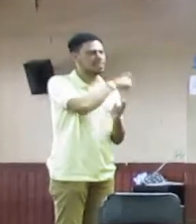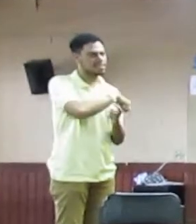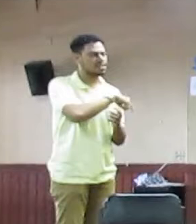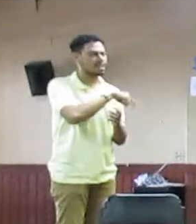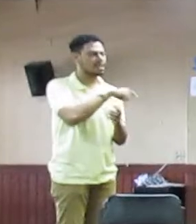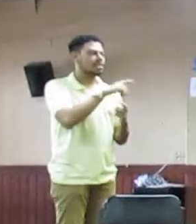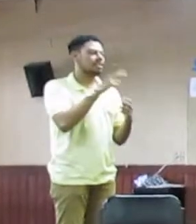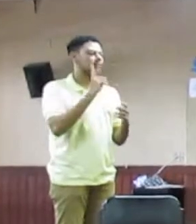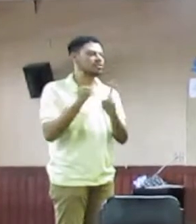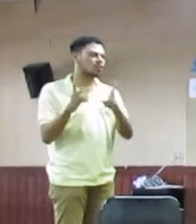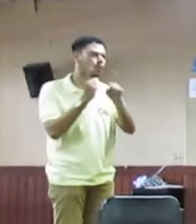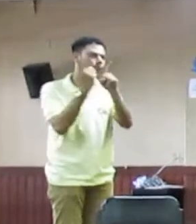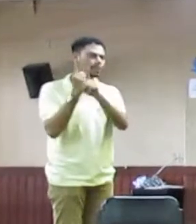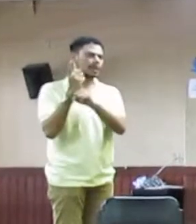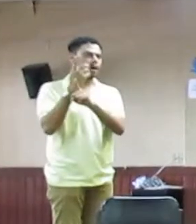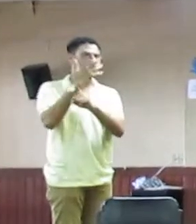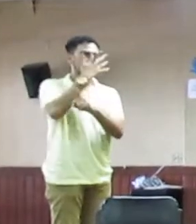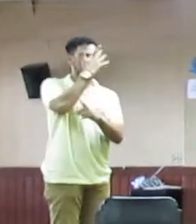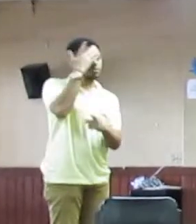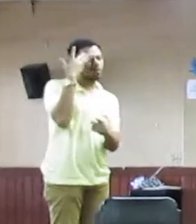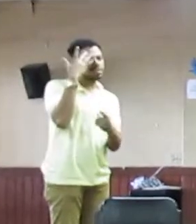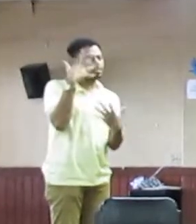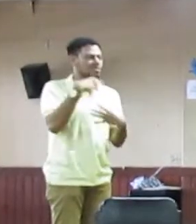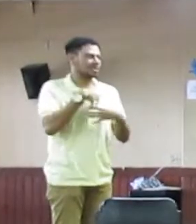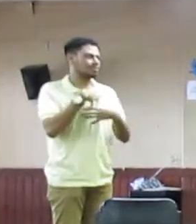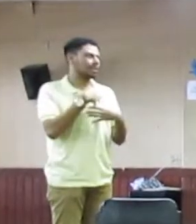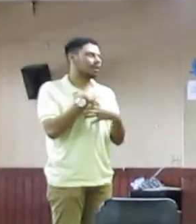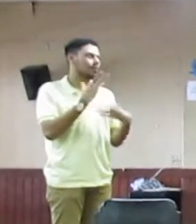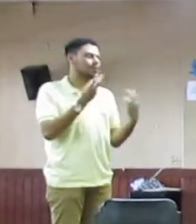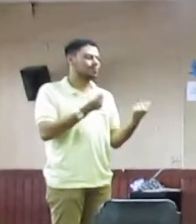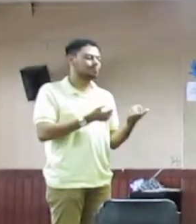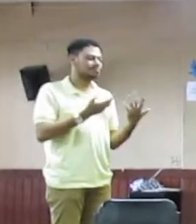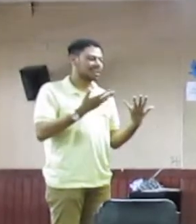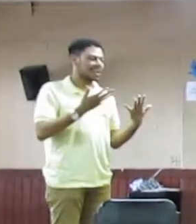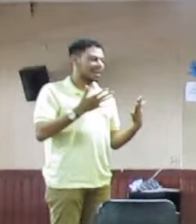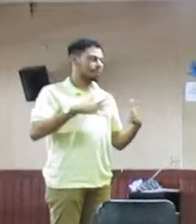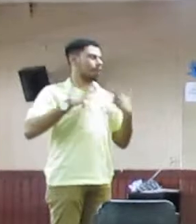mais difíceis, né? Sempre a gente encontra pessoas que não são tão